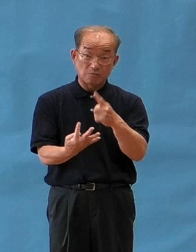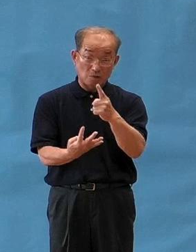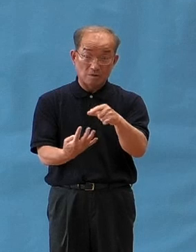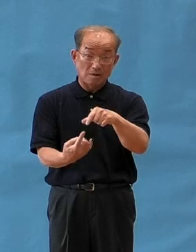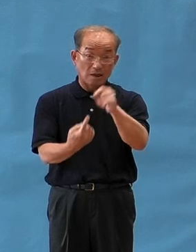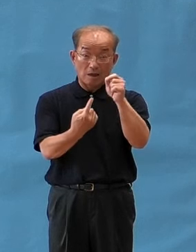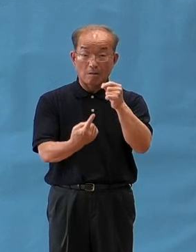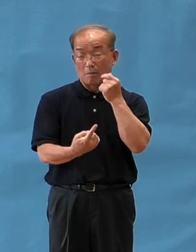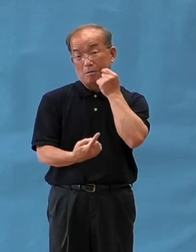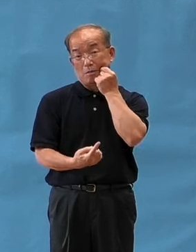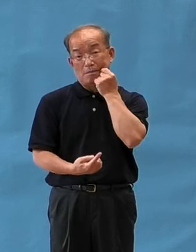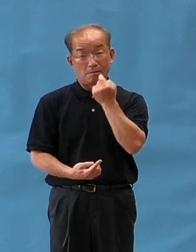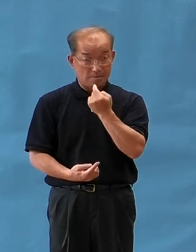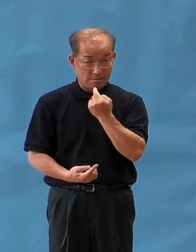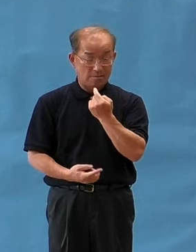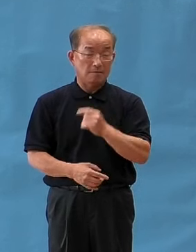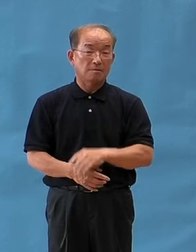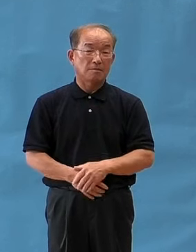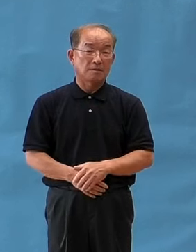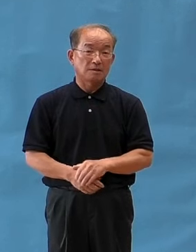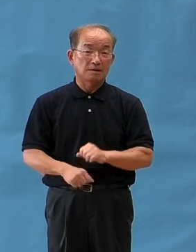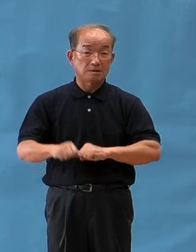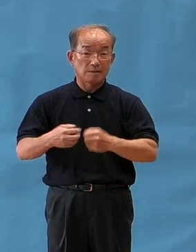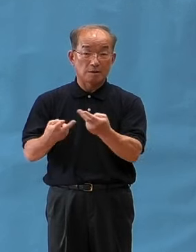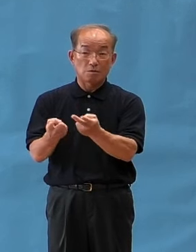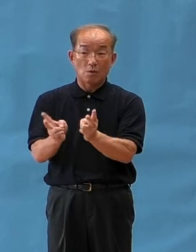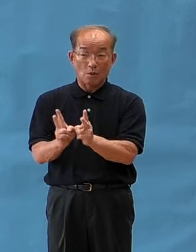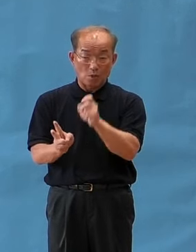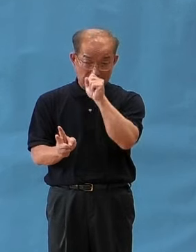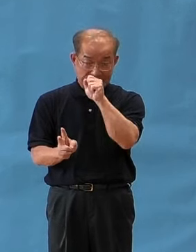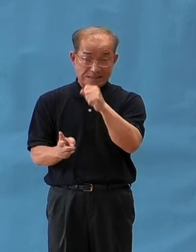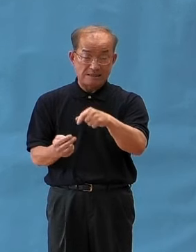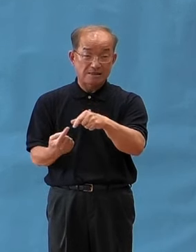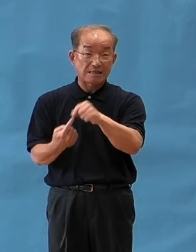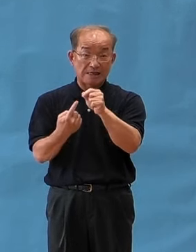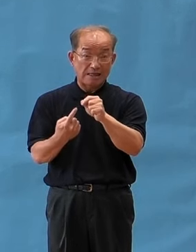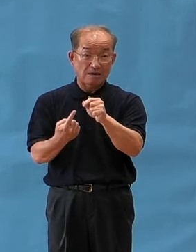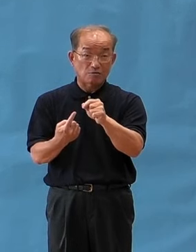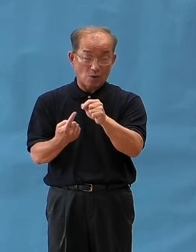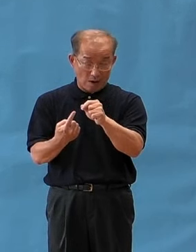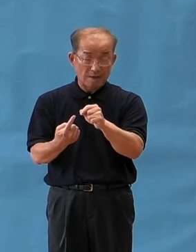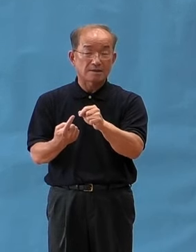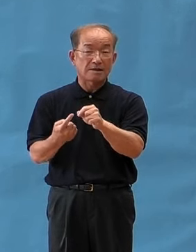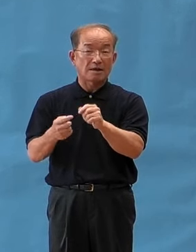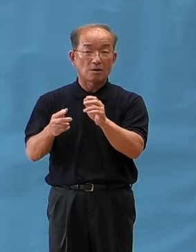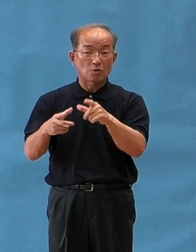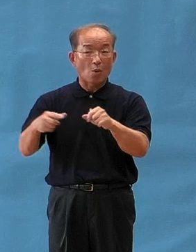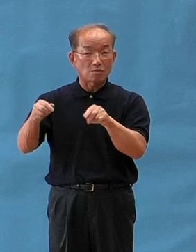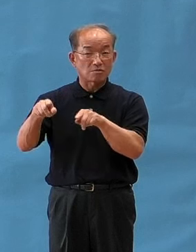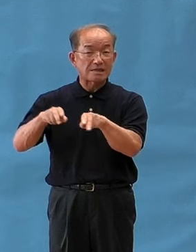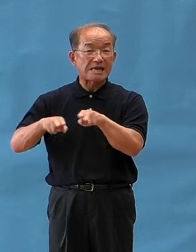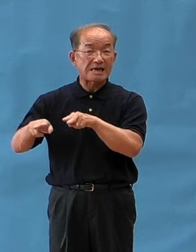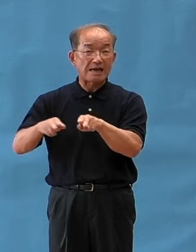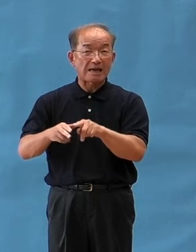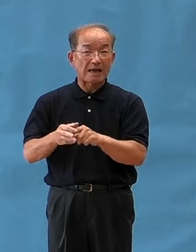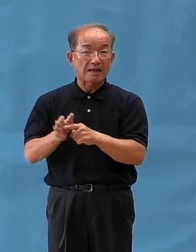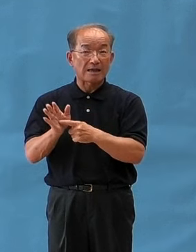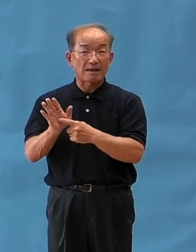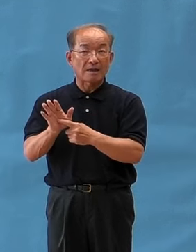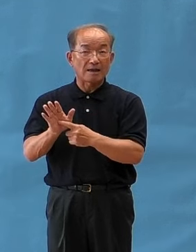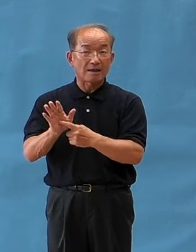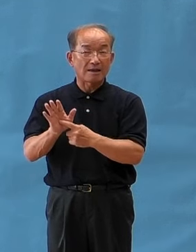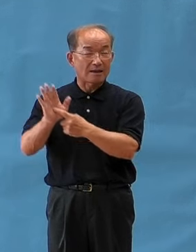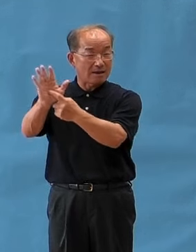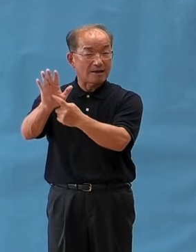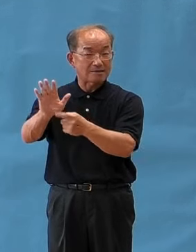どこかで選びませんけど、自民党のいい政策を国政できちんと展開してもらいたいというふうに期待している立場